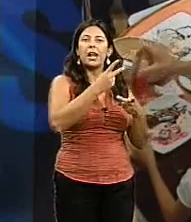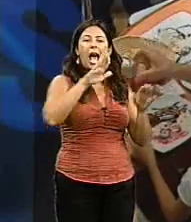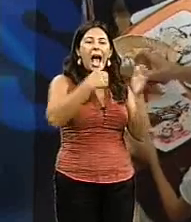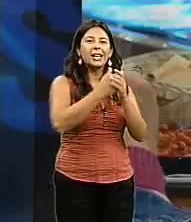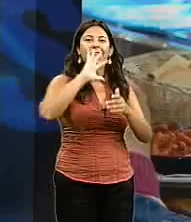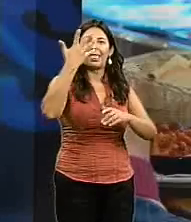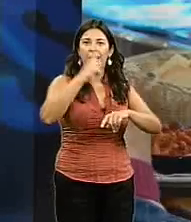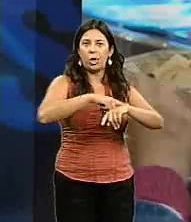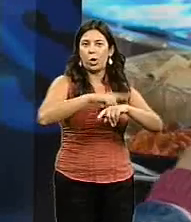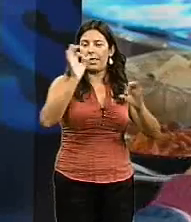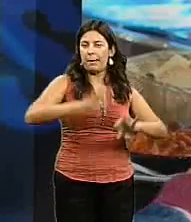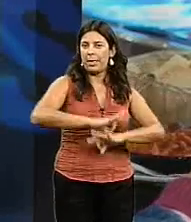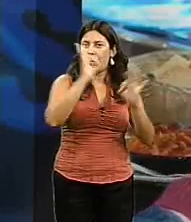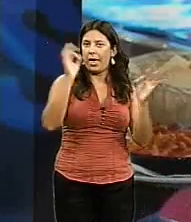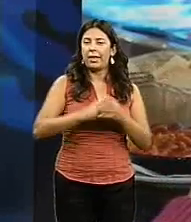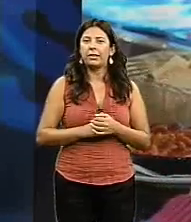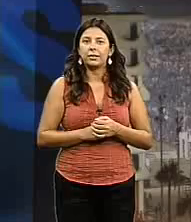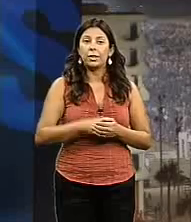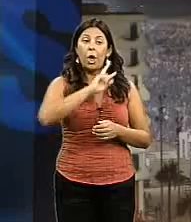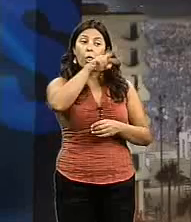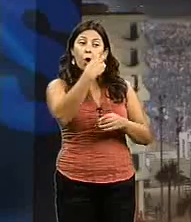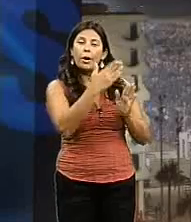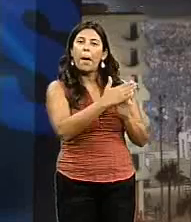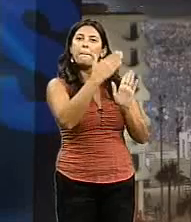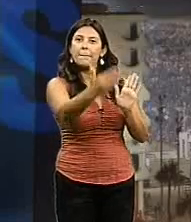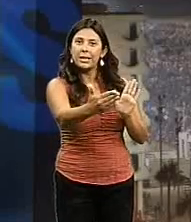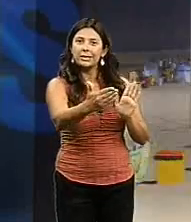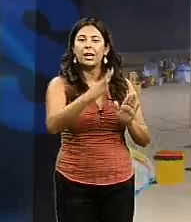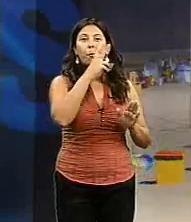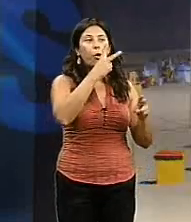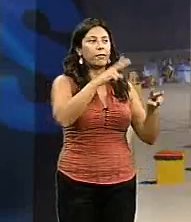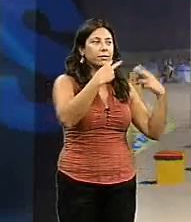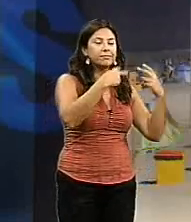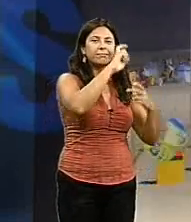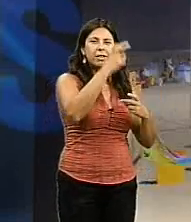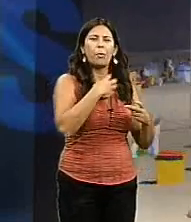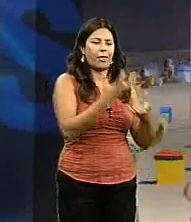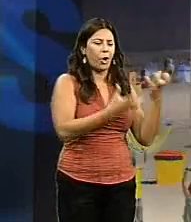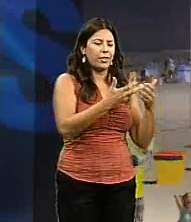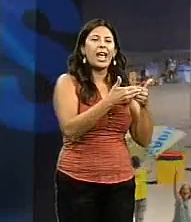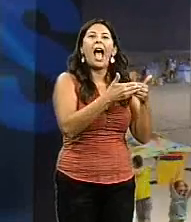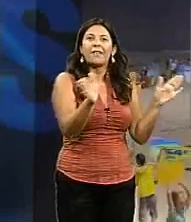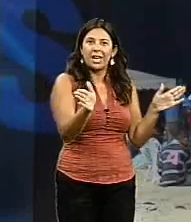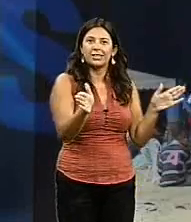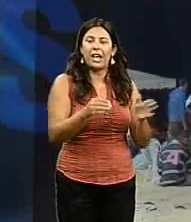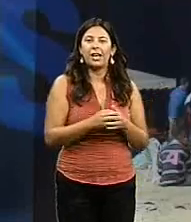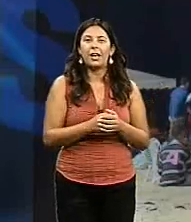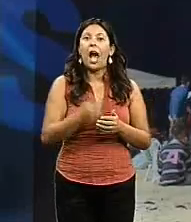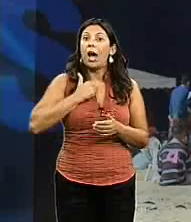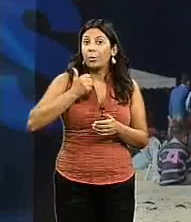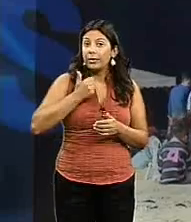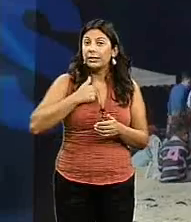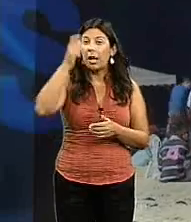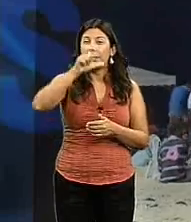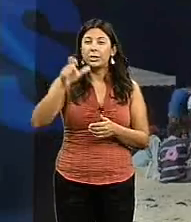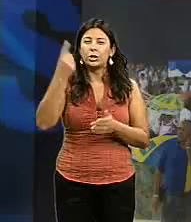de la mañana. Son dos horas más de lo habitual las que los locales de restauración podrán mantener abierta su cocina para aprovechar la visita